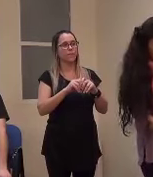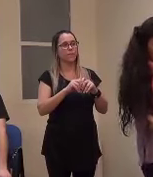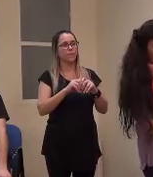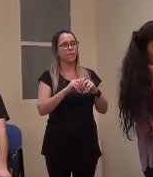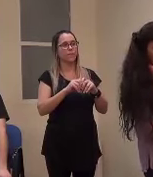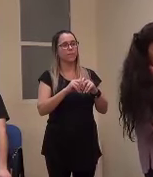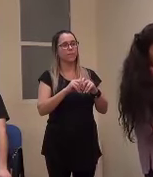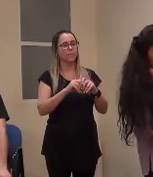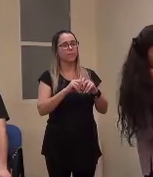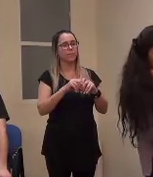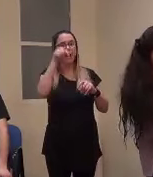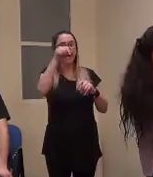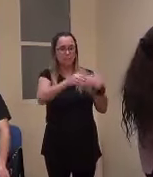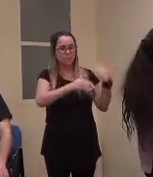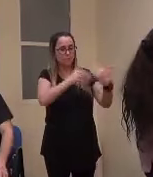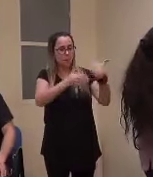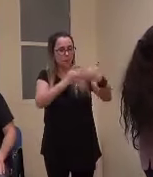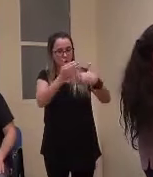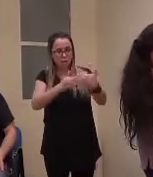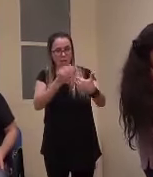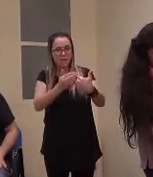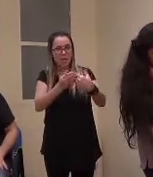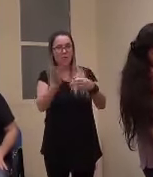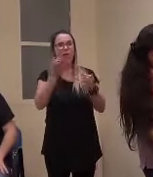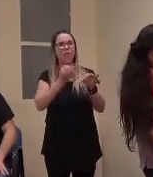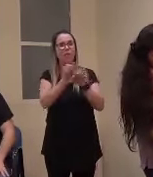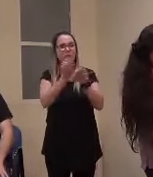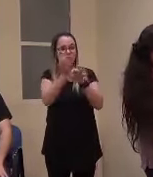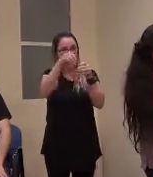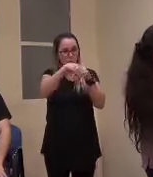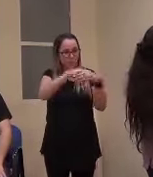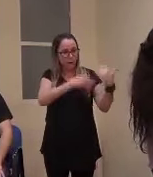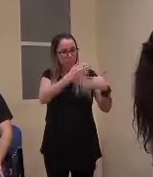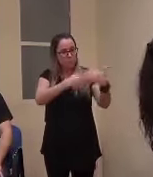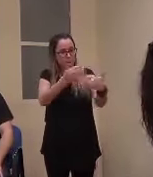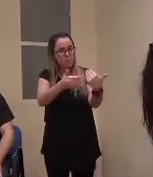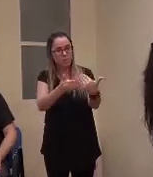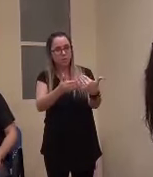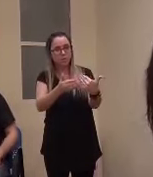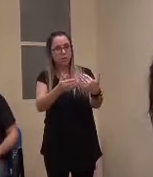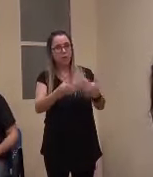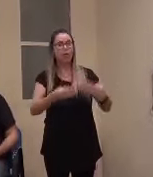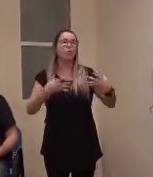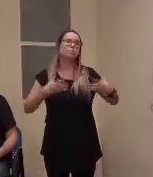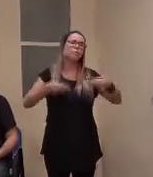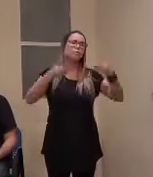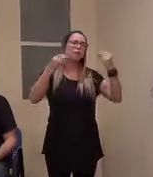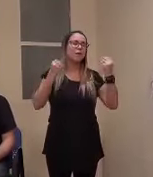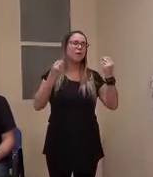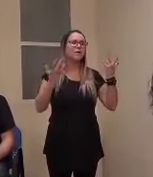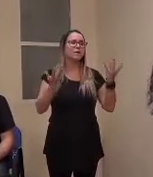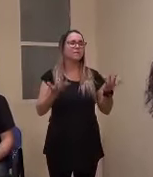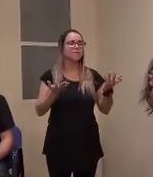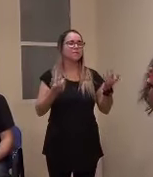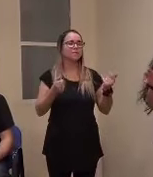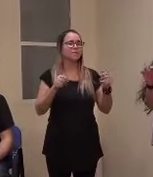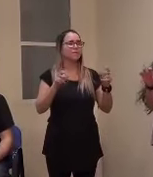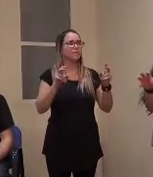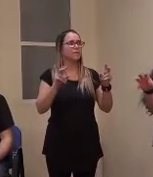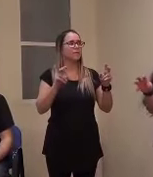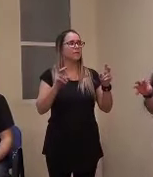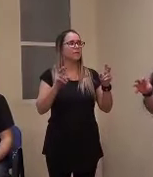en este proceso de inversión inclusión de inclusión a veces termina siendo un tema